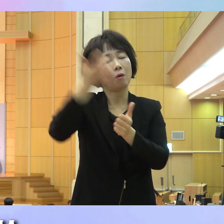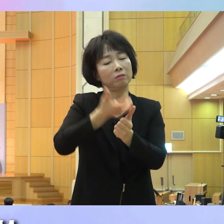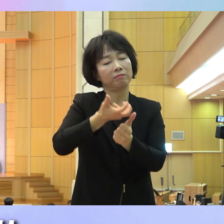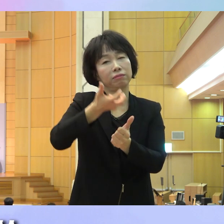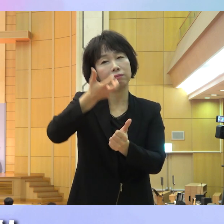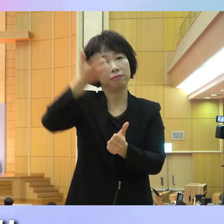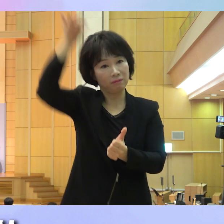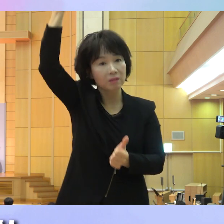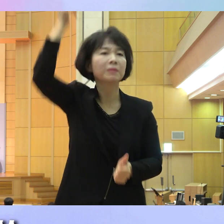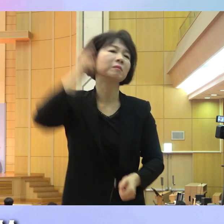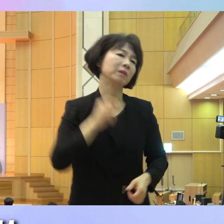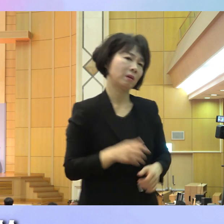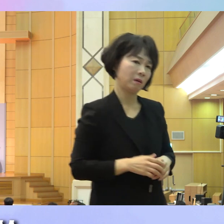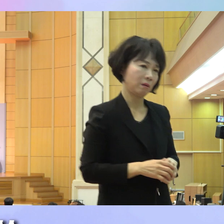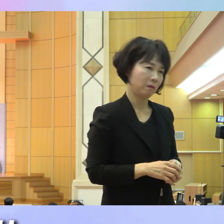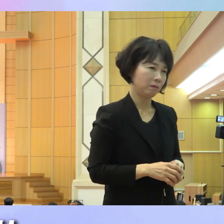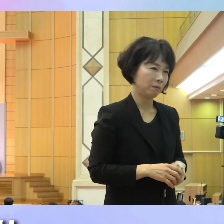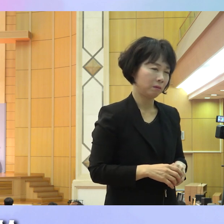갑니다.